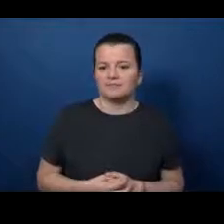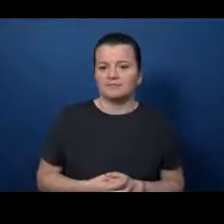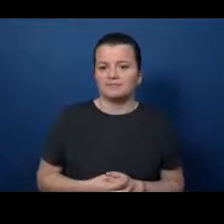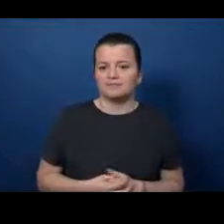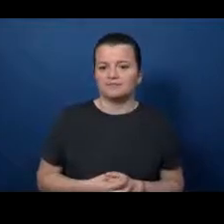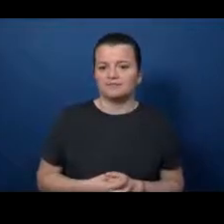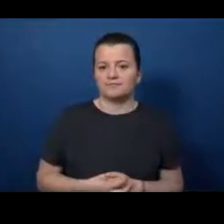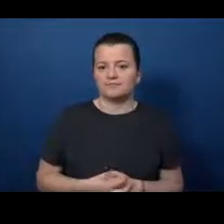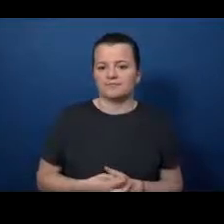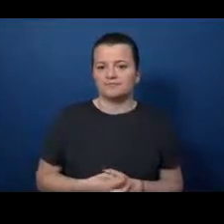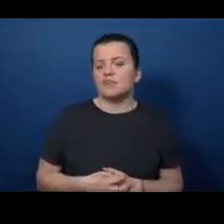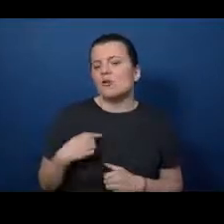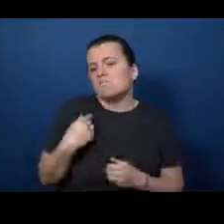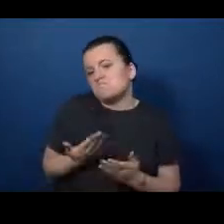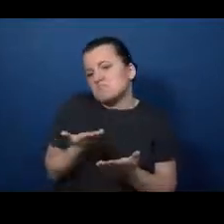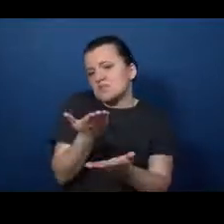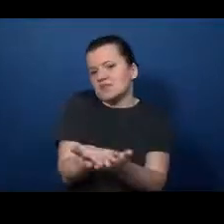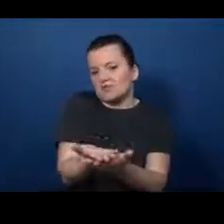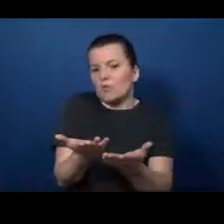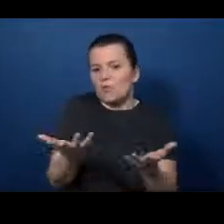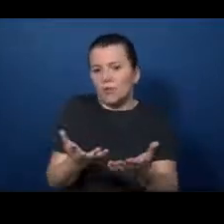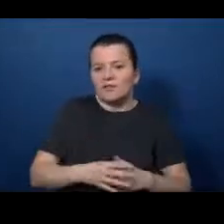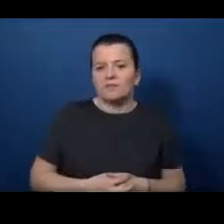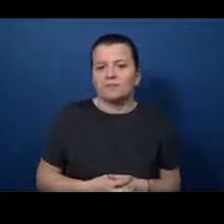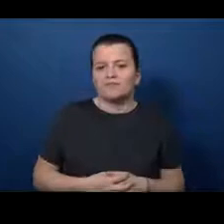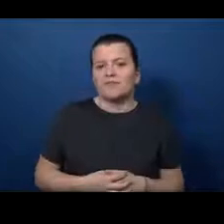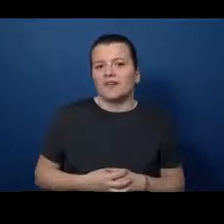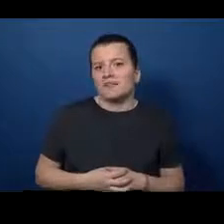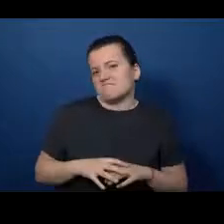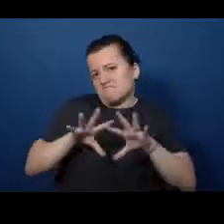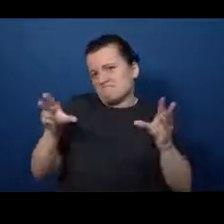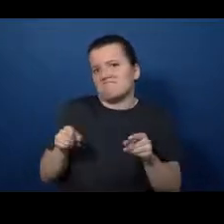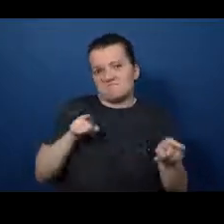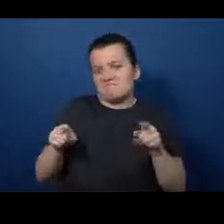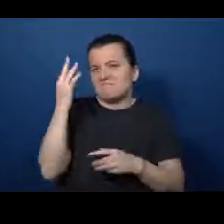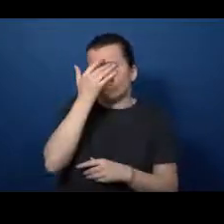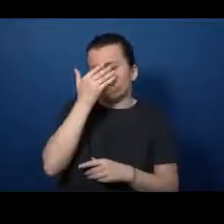些简单的分享和我的建议，感谢各位倾听。